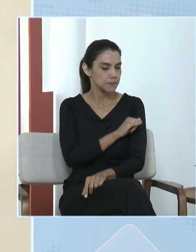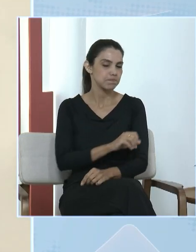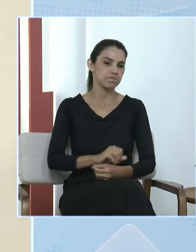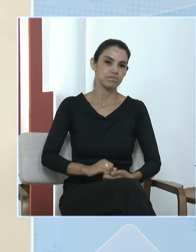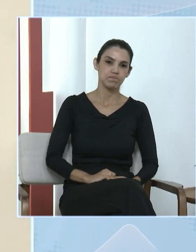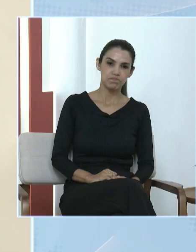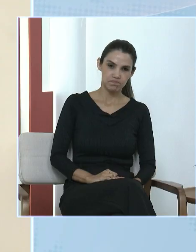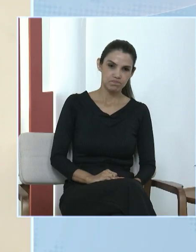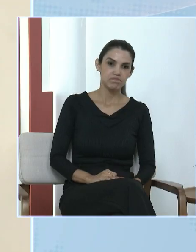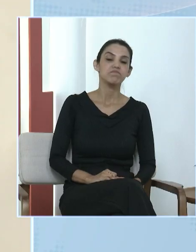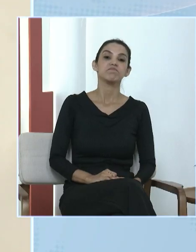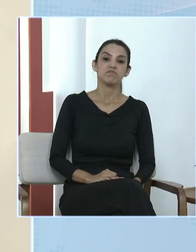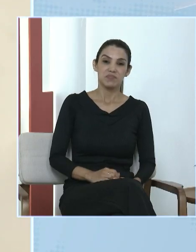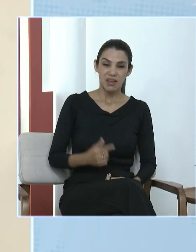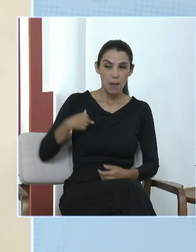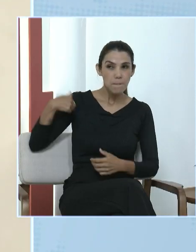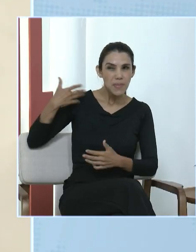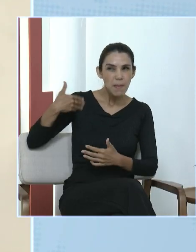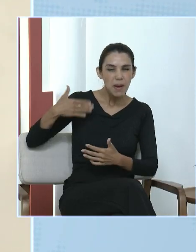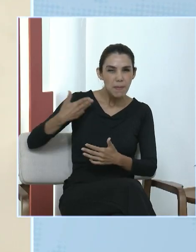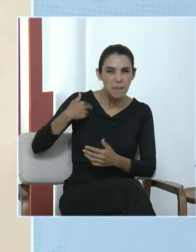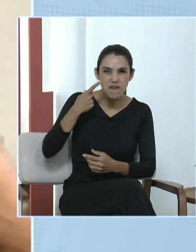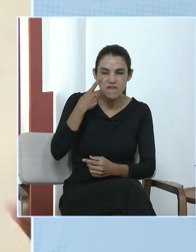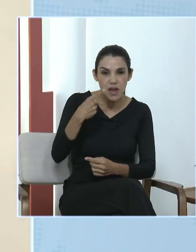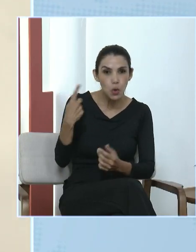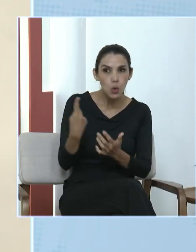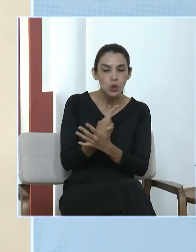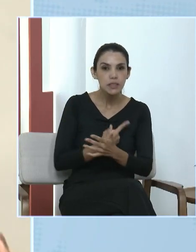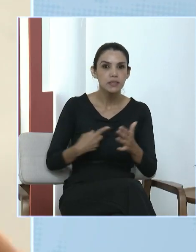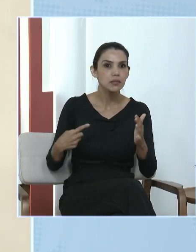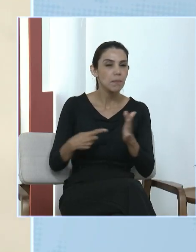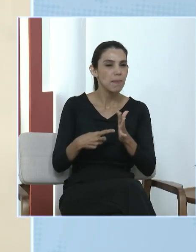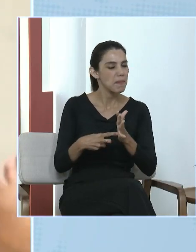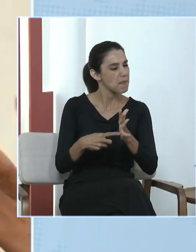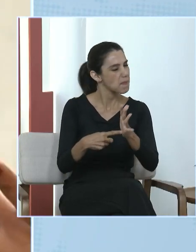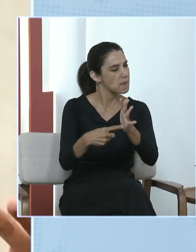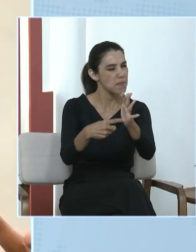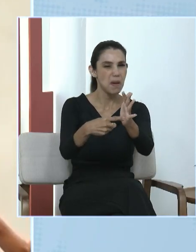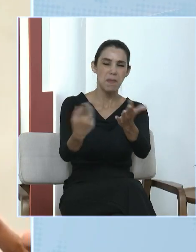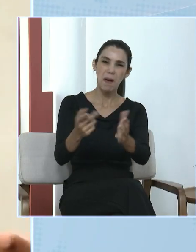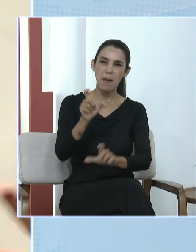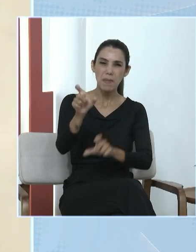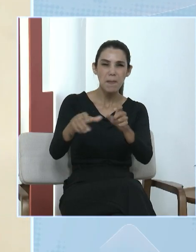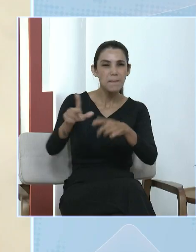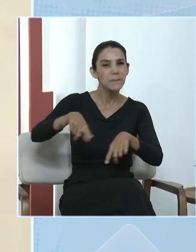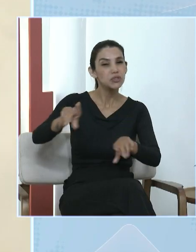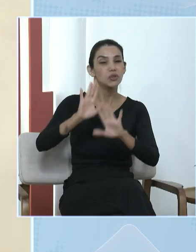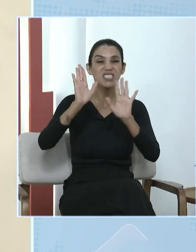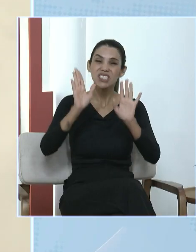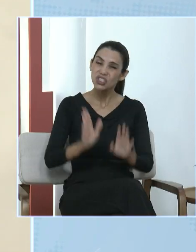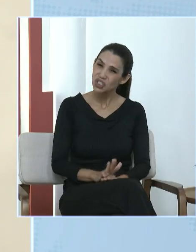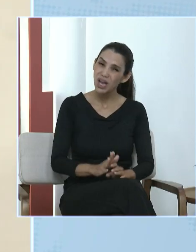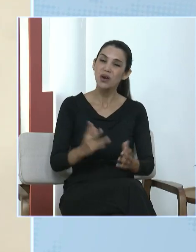muitas denúncias e muitas notícias sobre pessoas que foram encontradas em situação análoga à escravidão. E